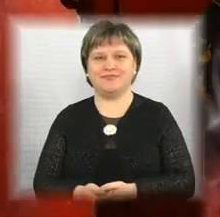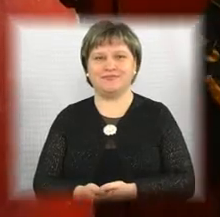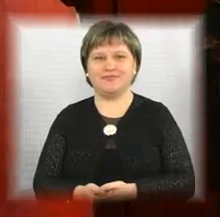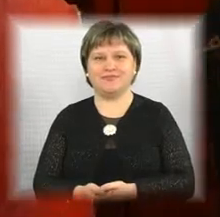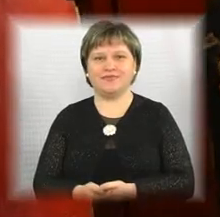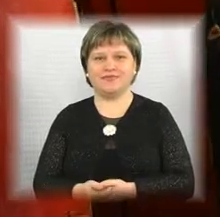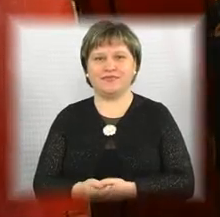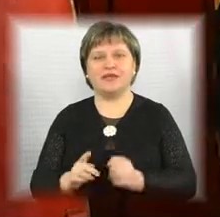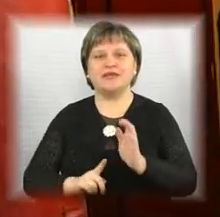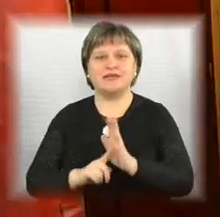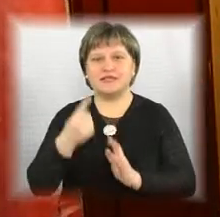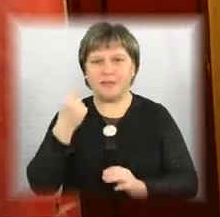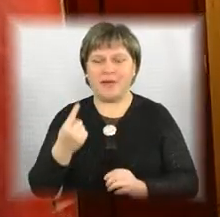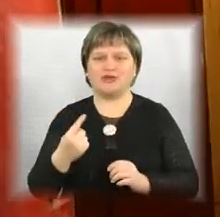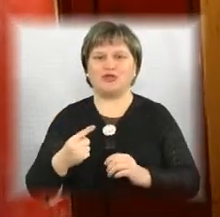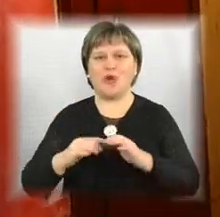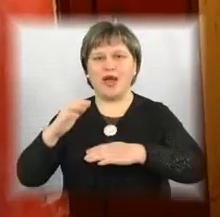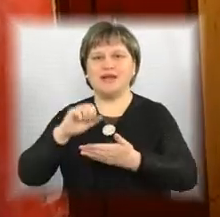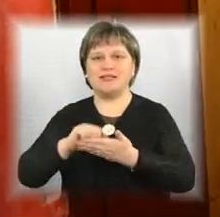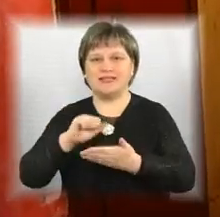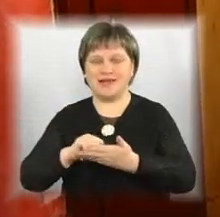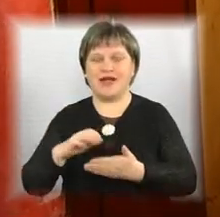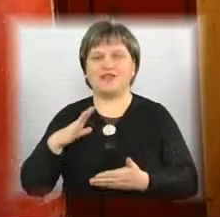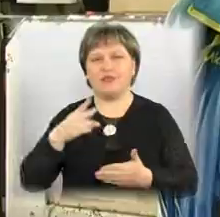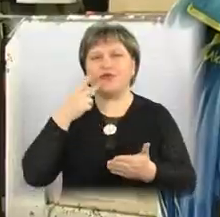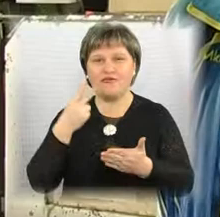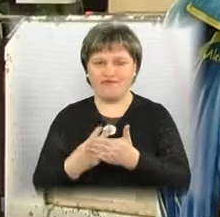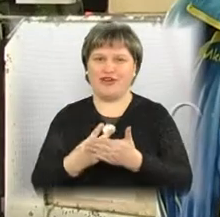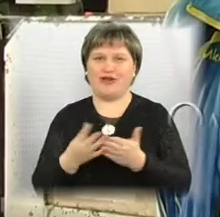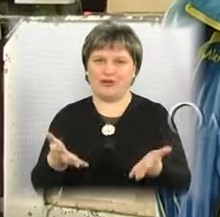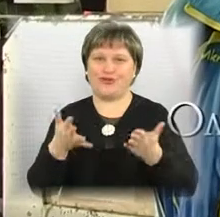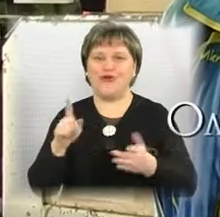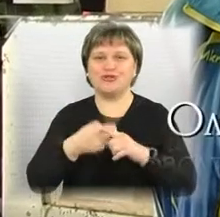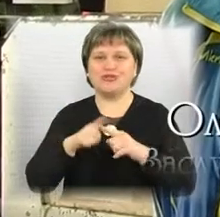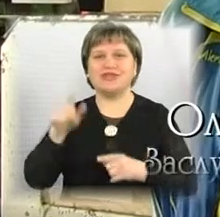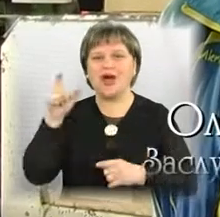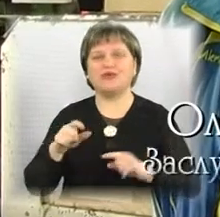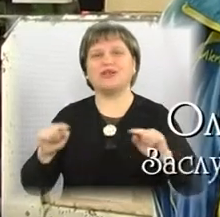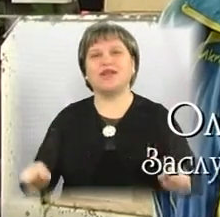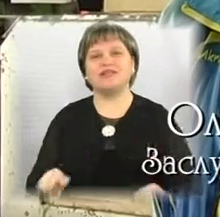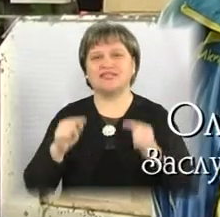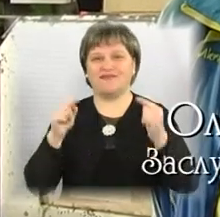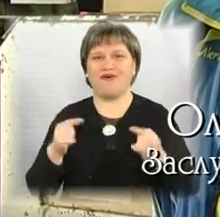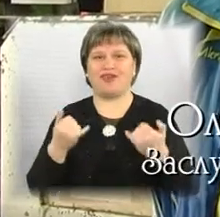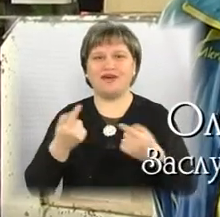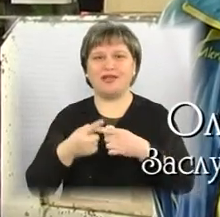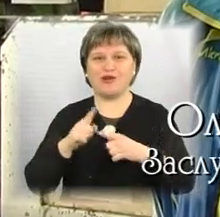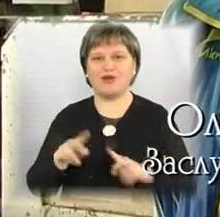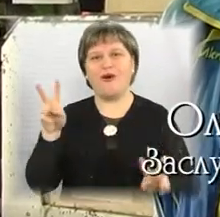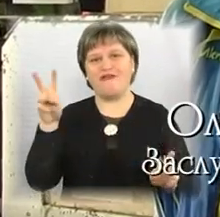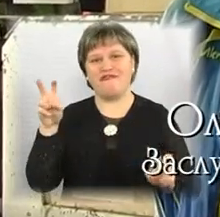З першого ж заняття було видно, що ця людина створена для цього виду спорту.